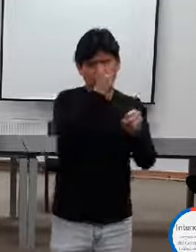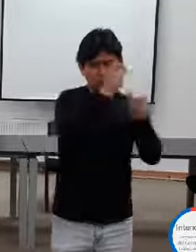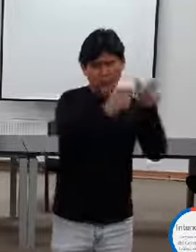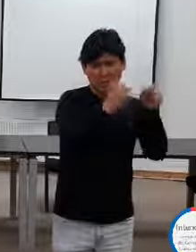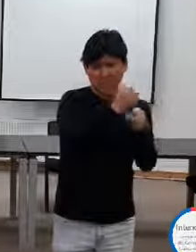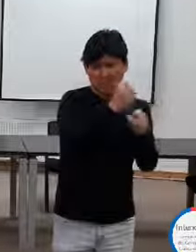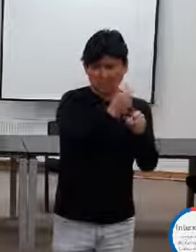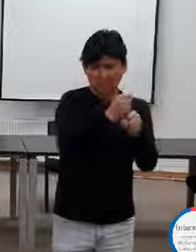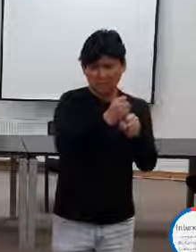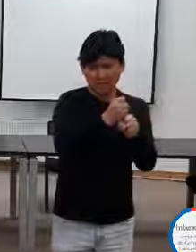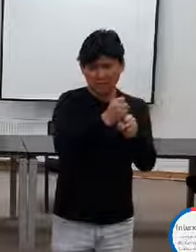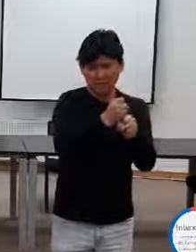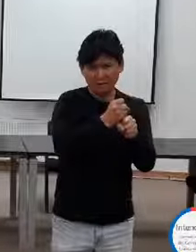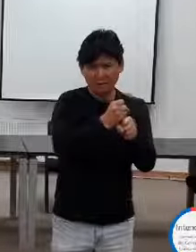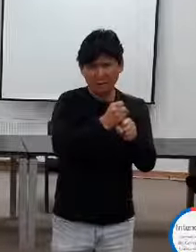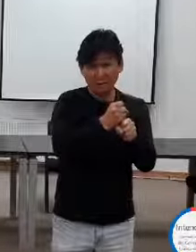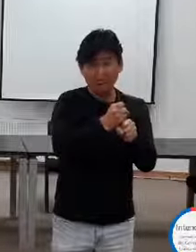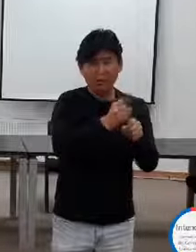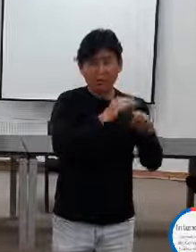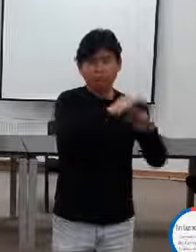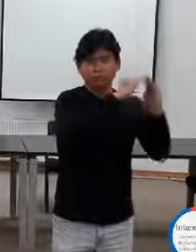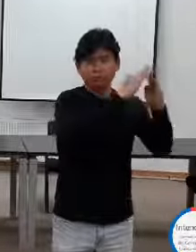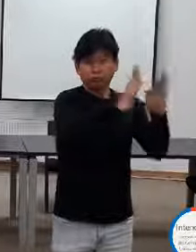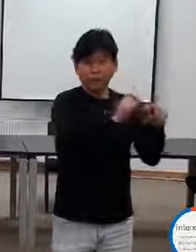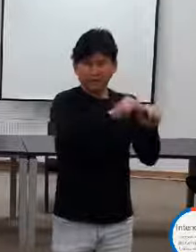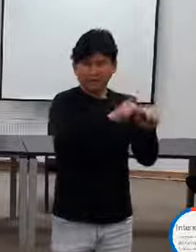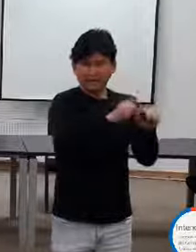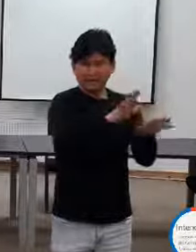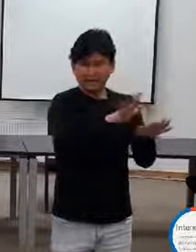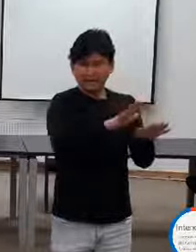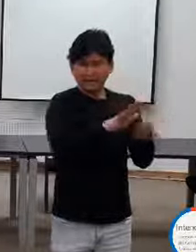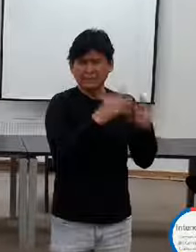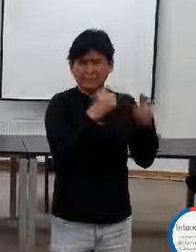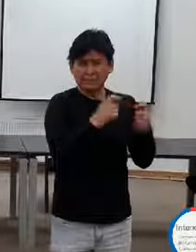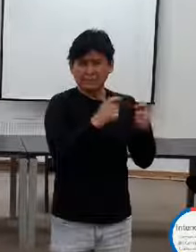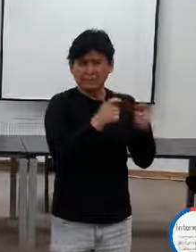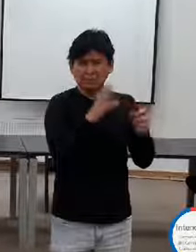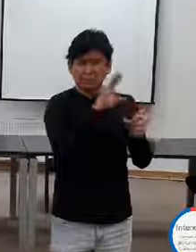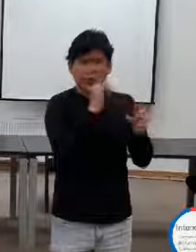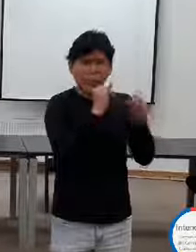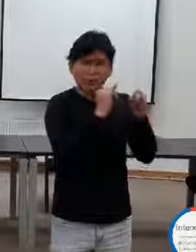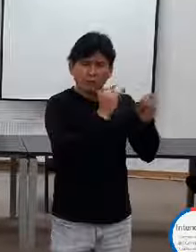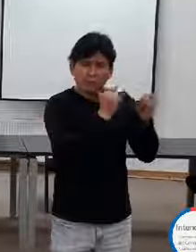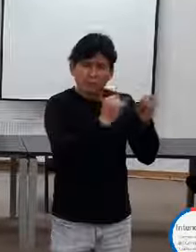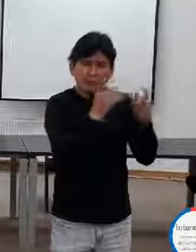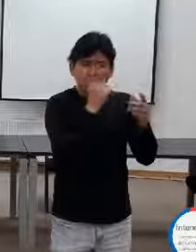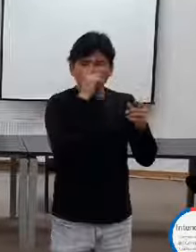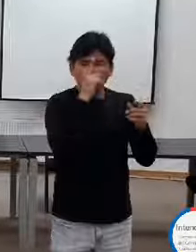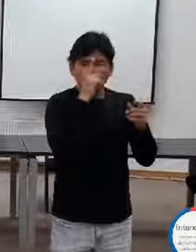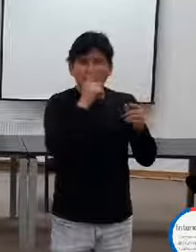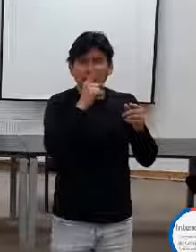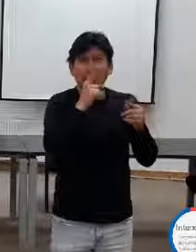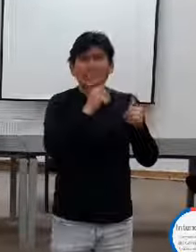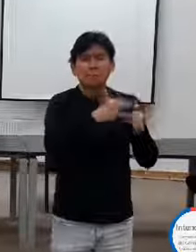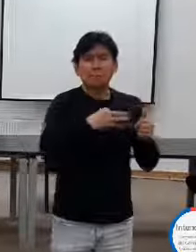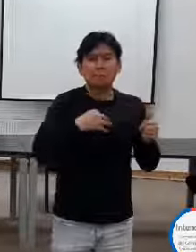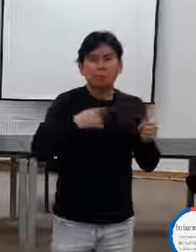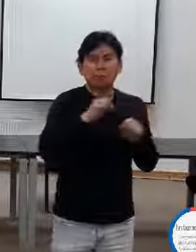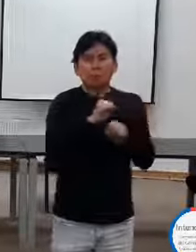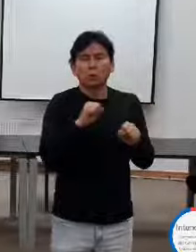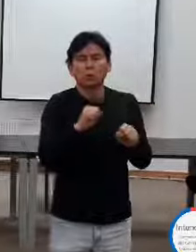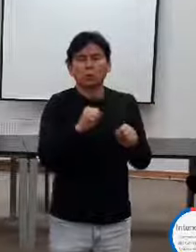al final ocuparon una residencia. Tratamos de recabar mayor información de parte de la Seremi también,